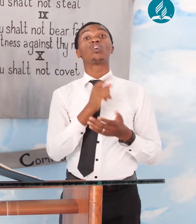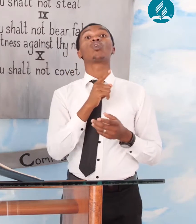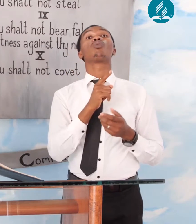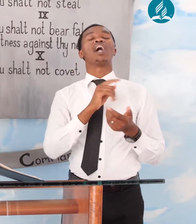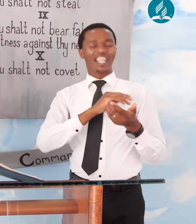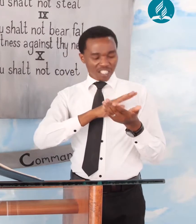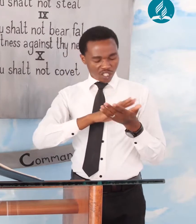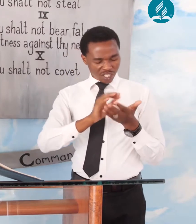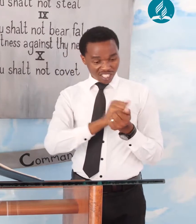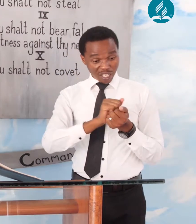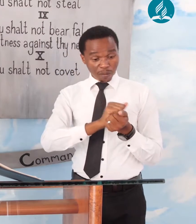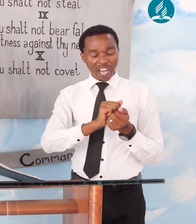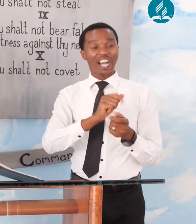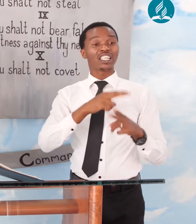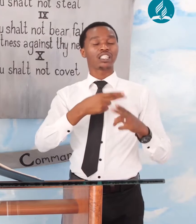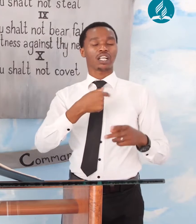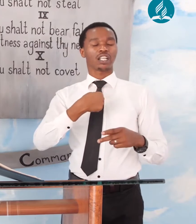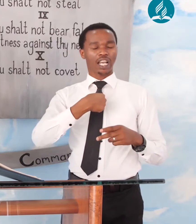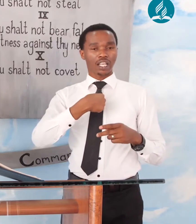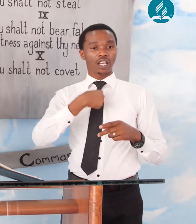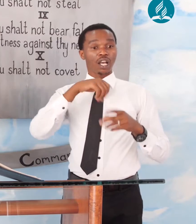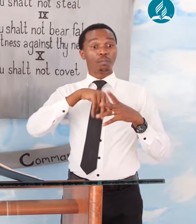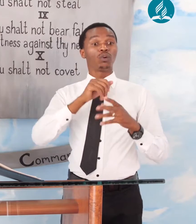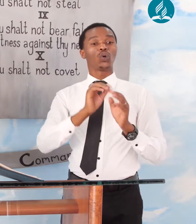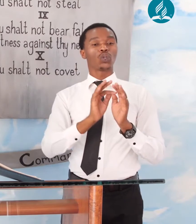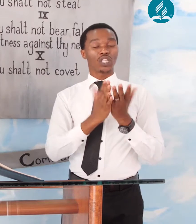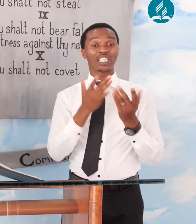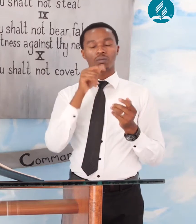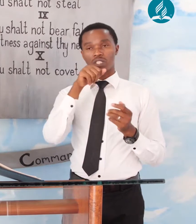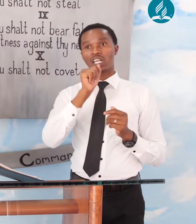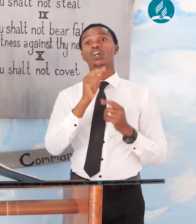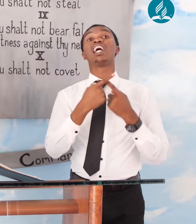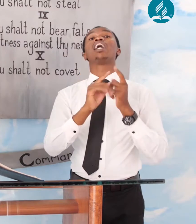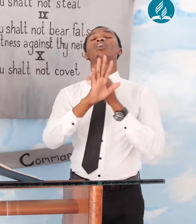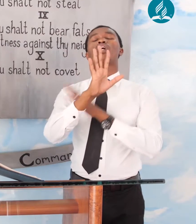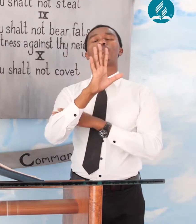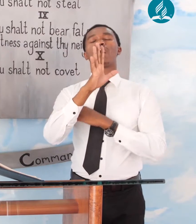Imana yagezaho yumva inama